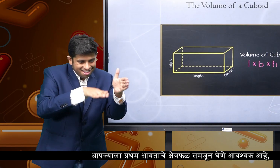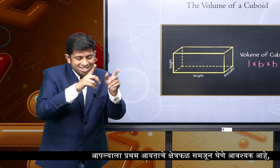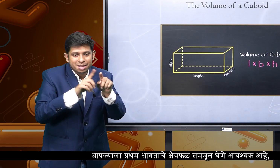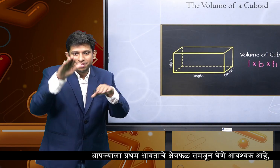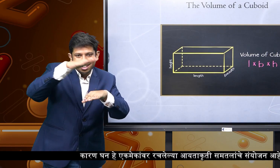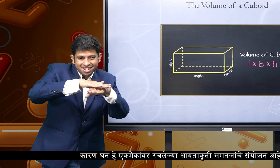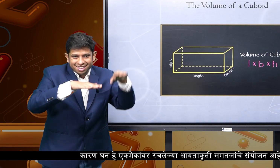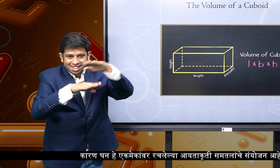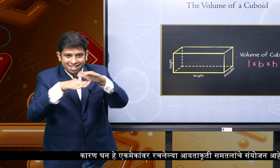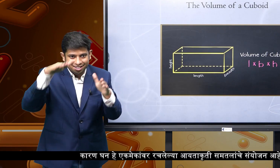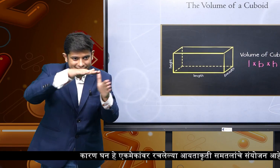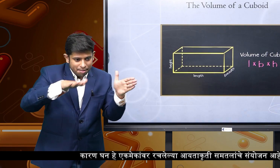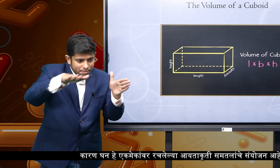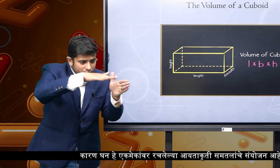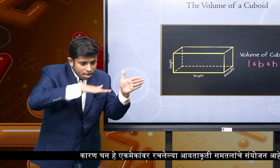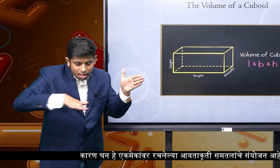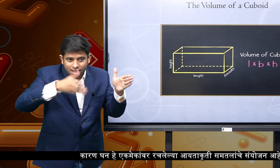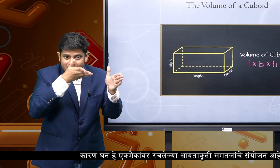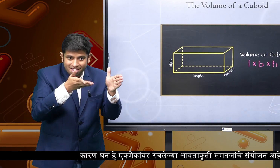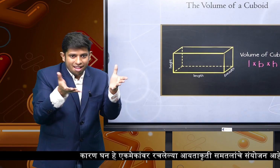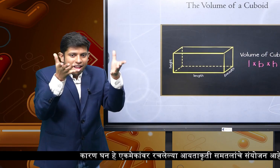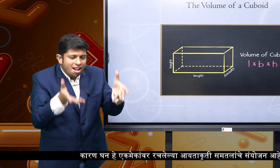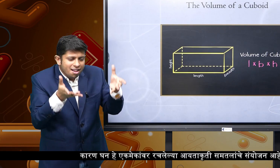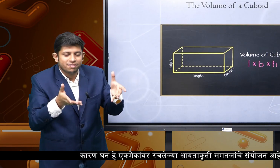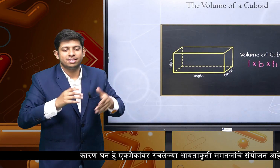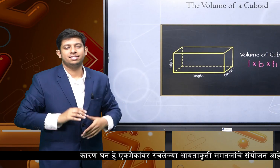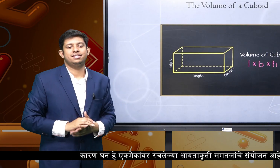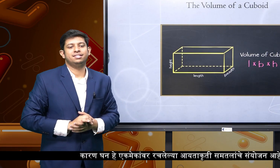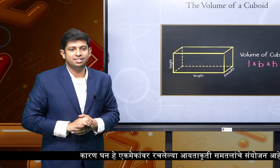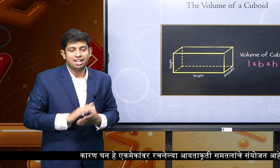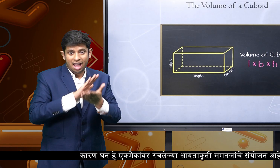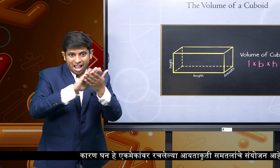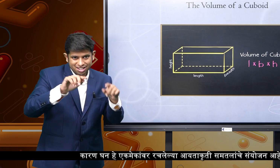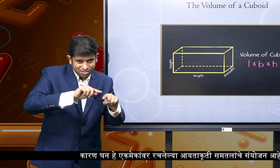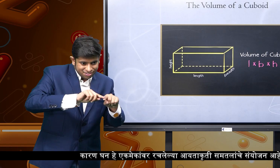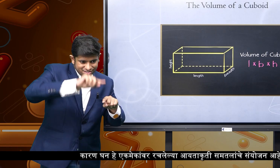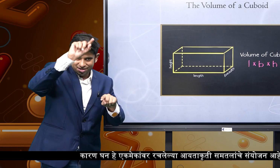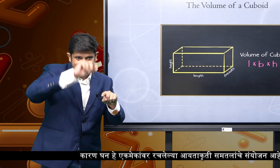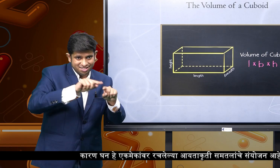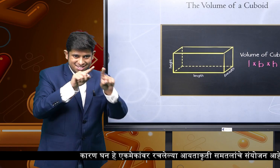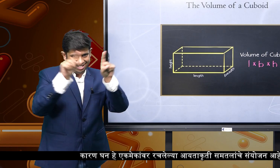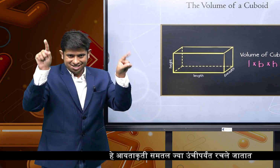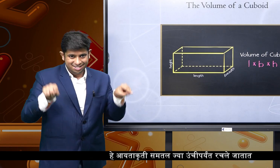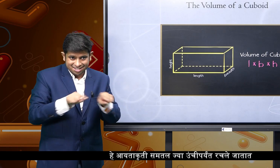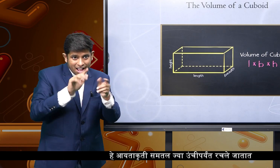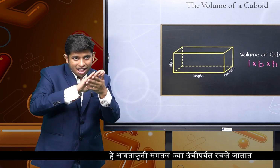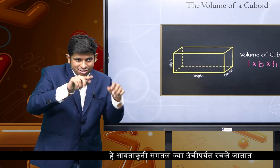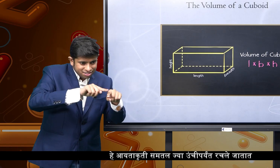आहे, कारण घन हे एकमेकांवर रचलेल्या आयताकृती समतलांचे संयोजन आहे. हे आयताकृती